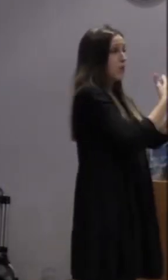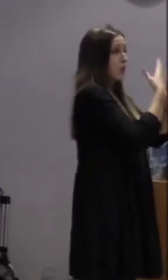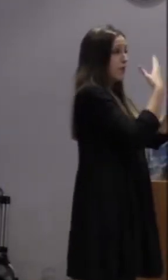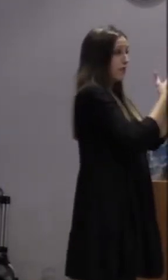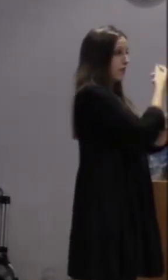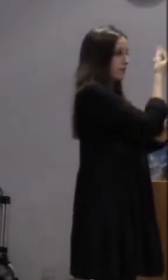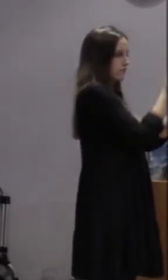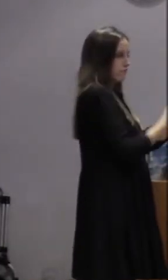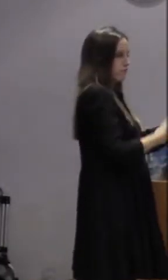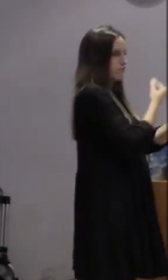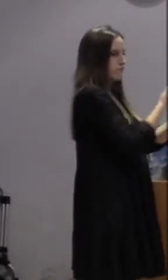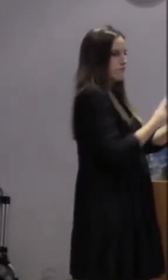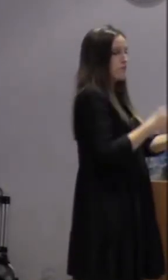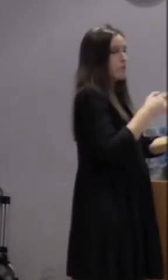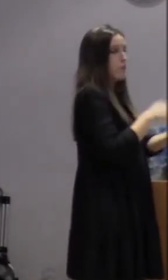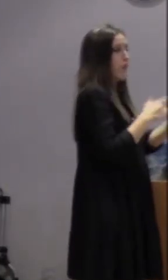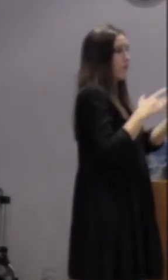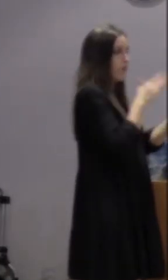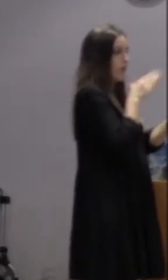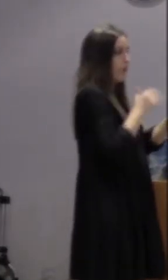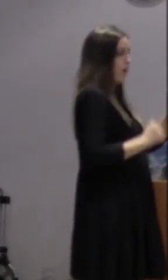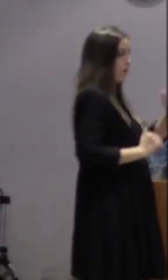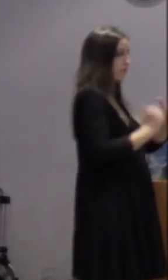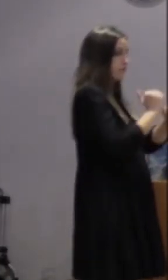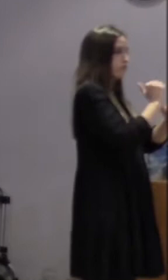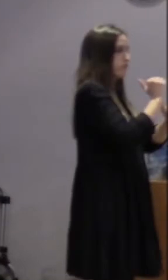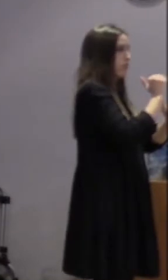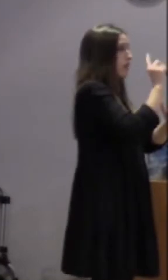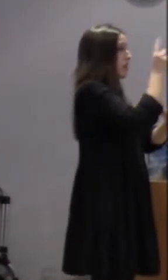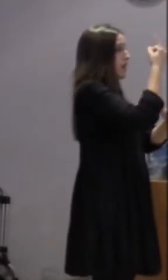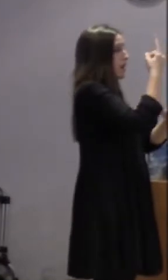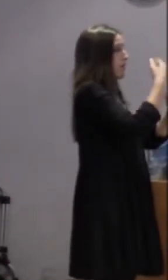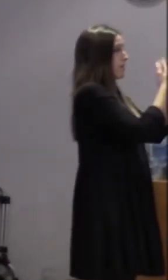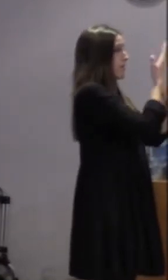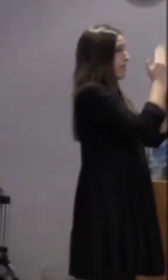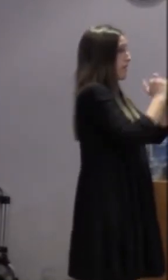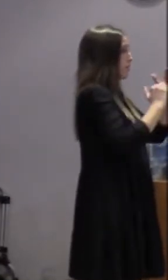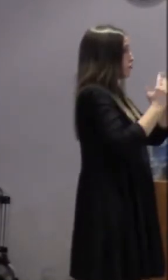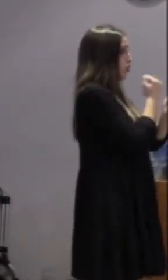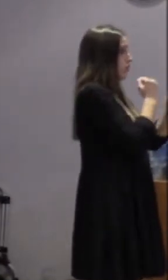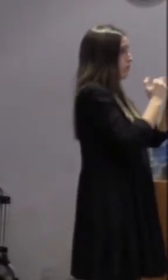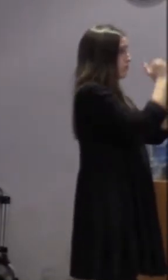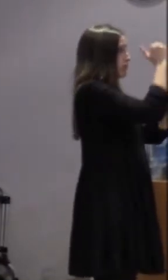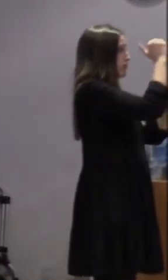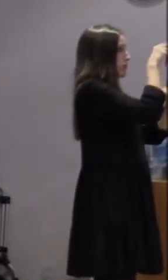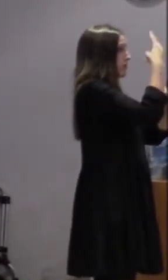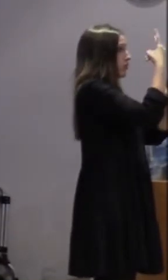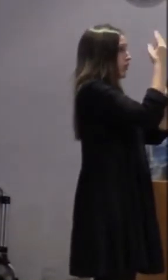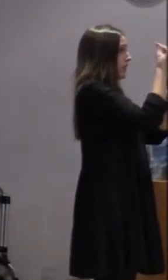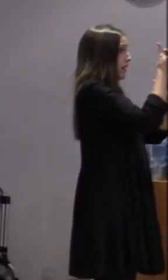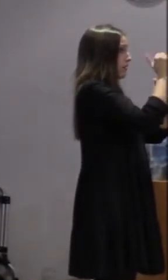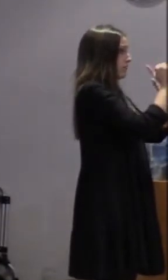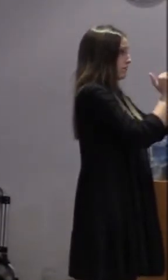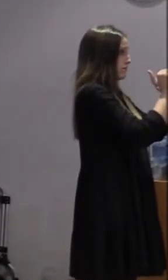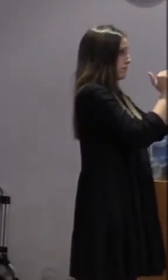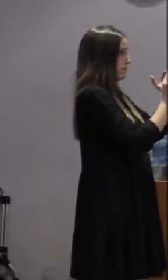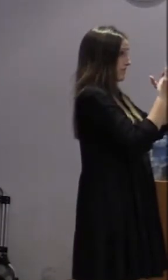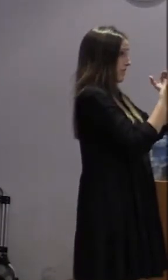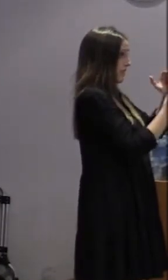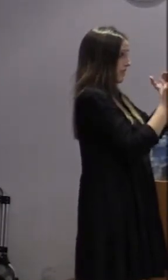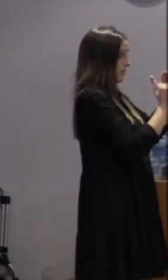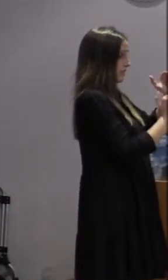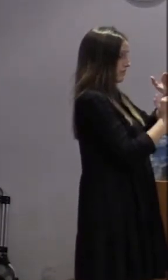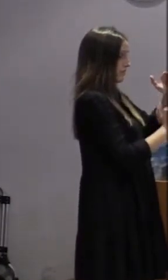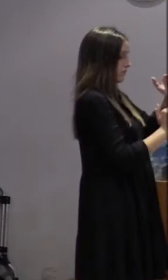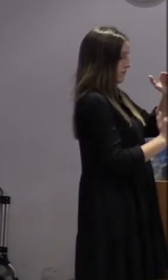cuando hay una gran inundación? El primer día lo inunda todo. El segundo día baja el nivel. Y baja, y baja, y se